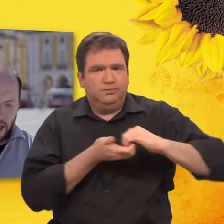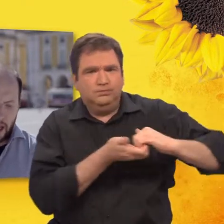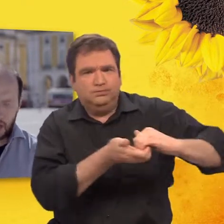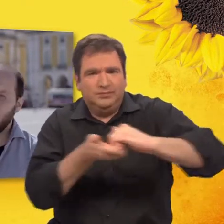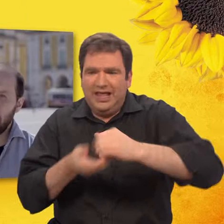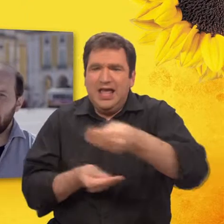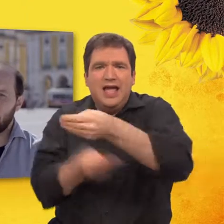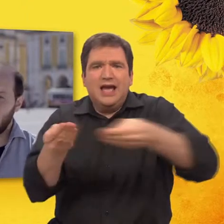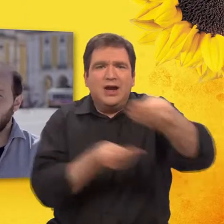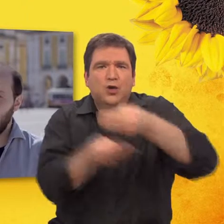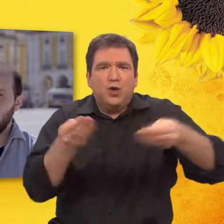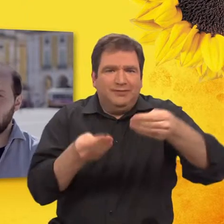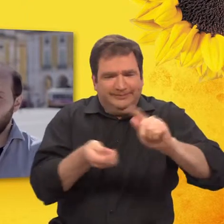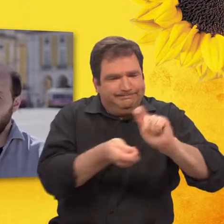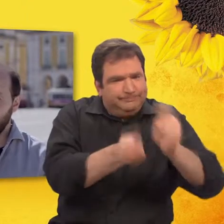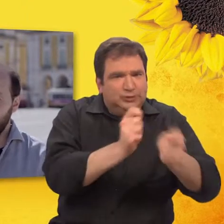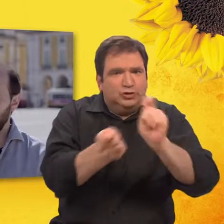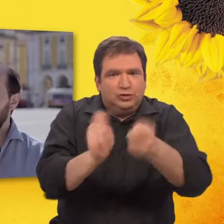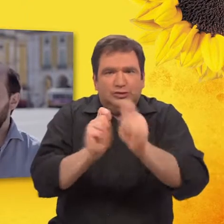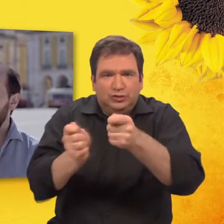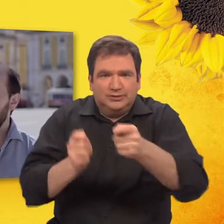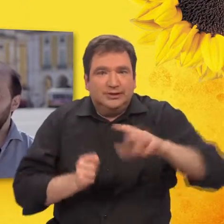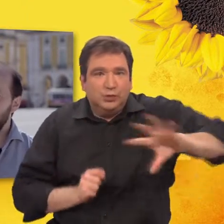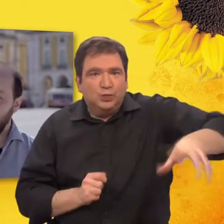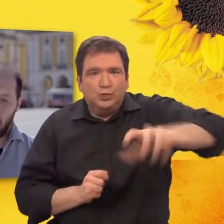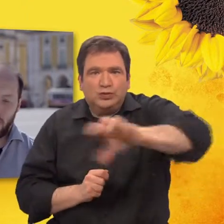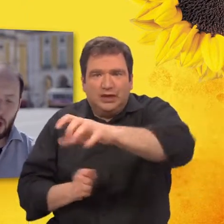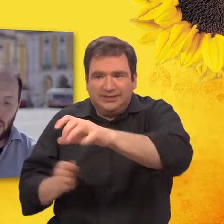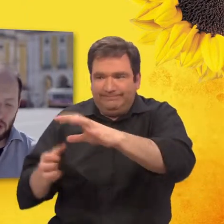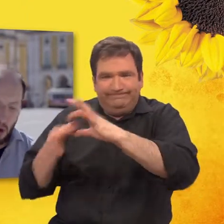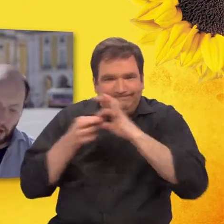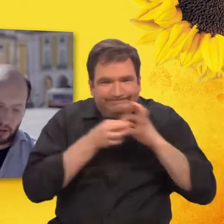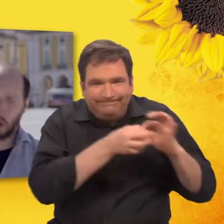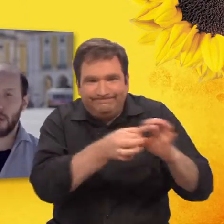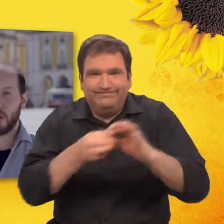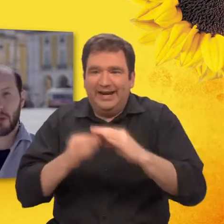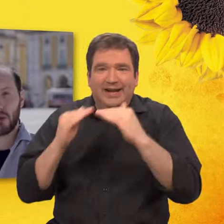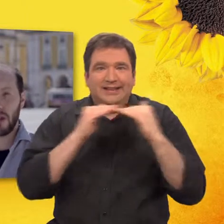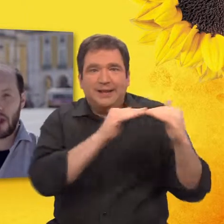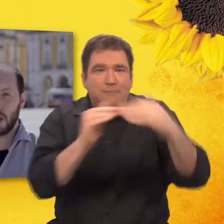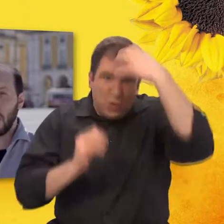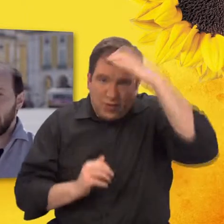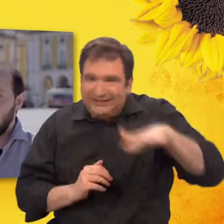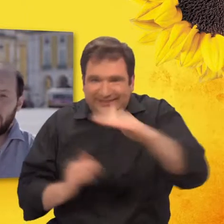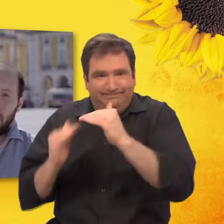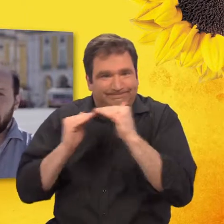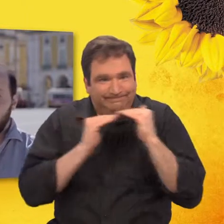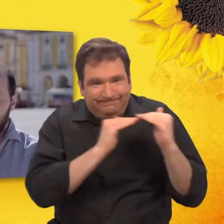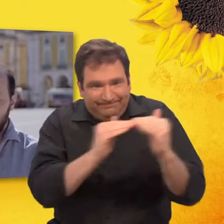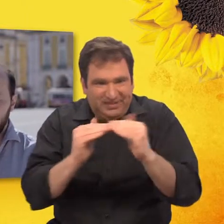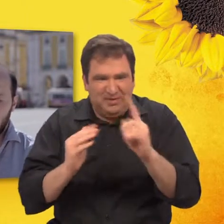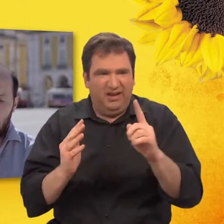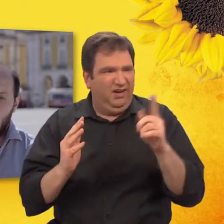que, em grande medida, as nossas economias convergiram e convergiram não só as economias, como as sociedades e até